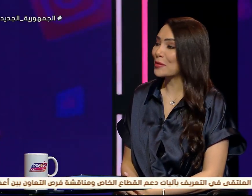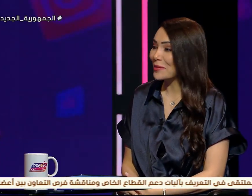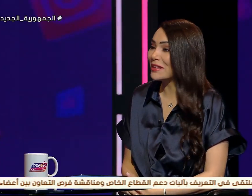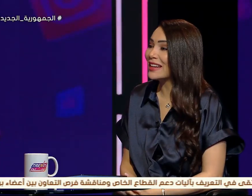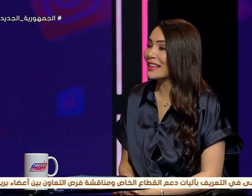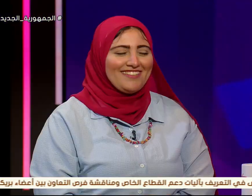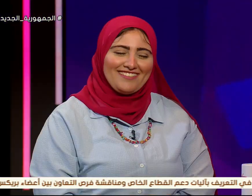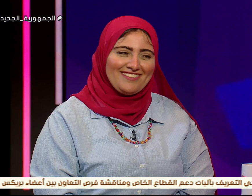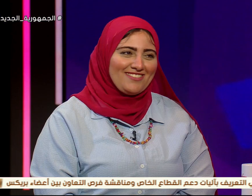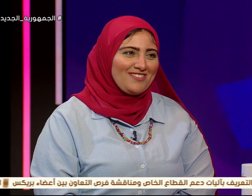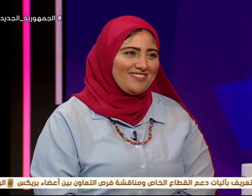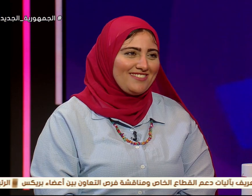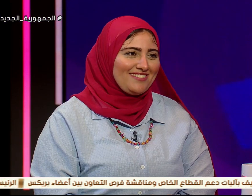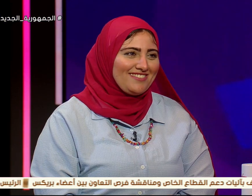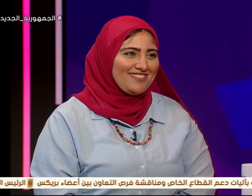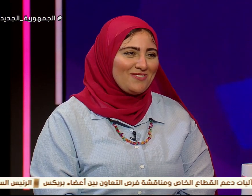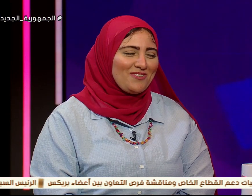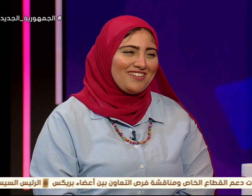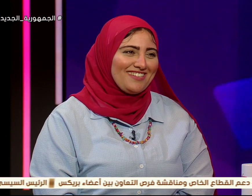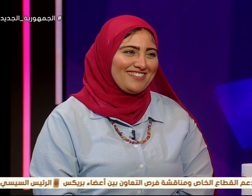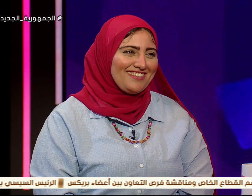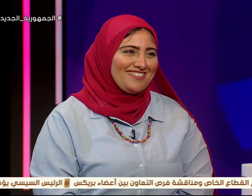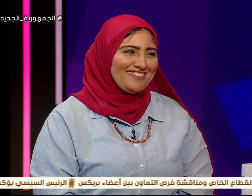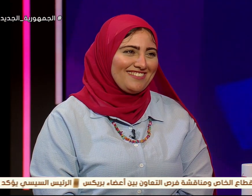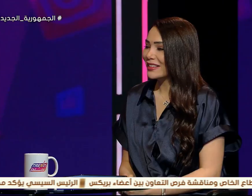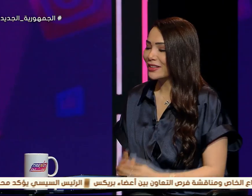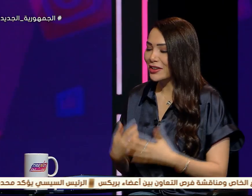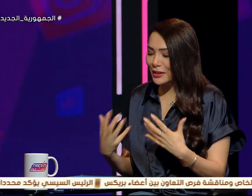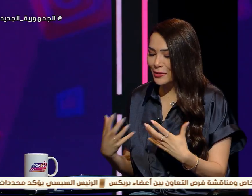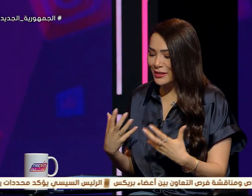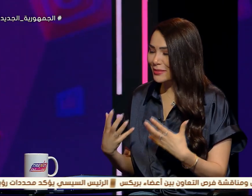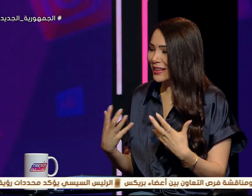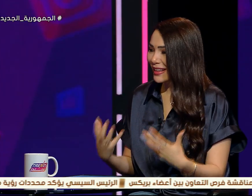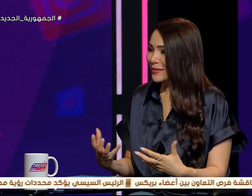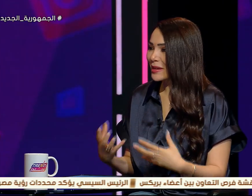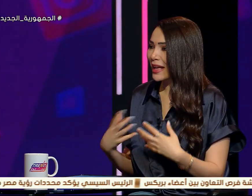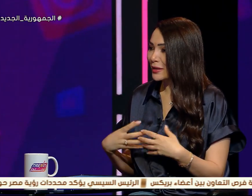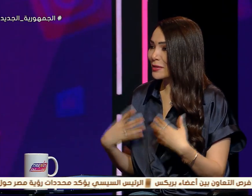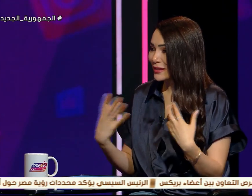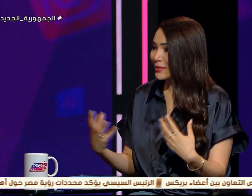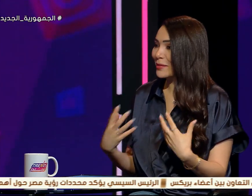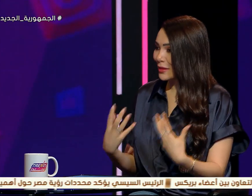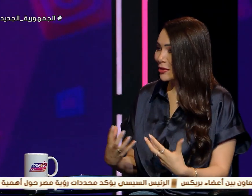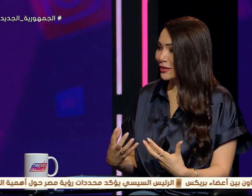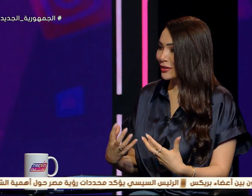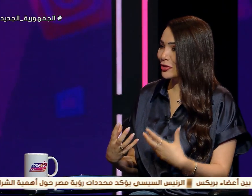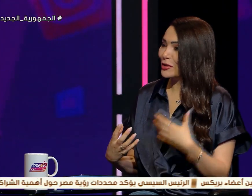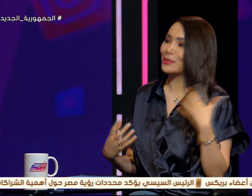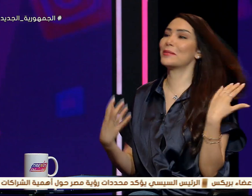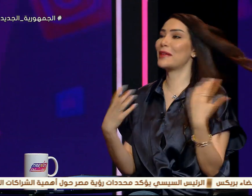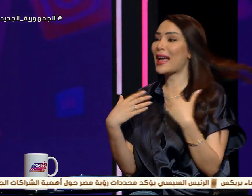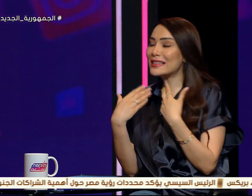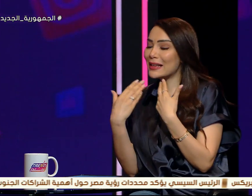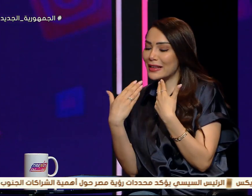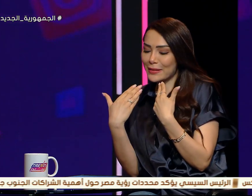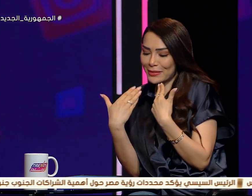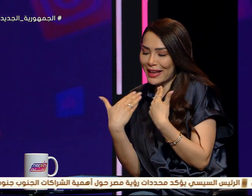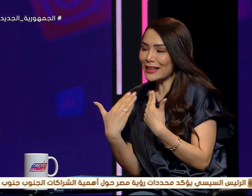وجميله لان كمان انت بشوشه شكرا جدا وطريقتك وانت بتتكلمي حتى وانت بتعملي لغه الاشاره بتبقي عايزه بتخلي